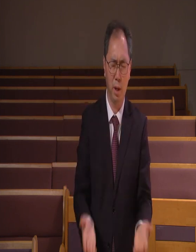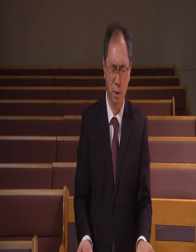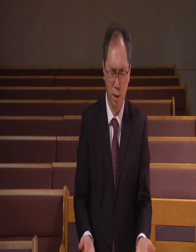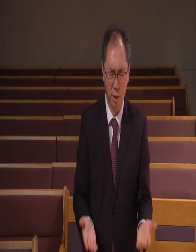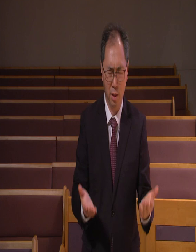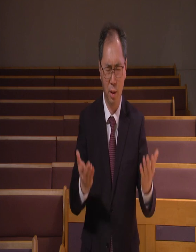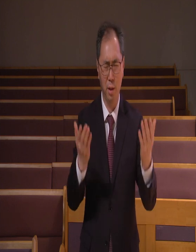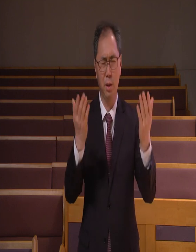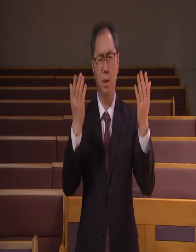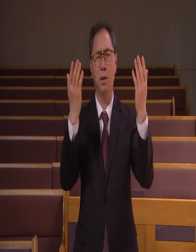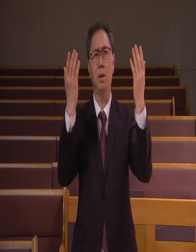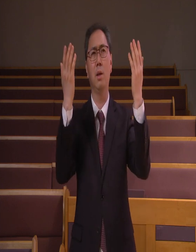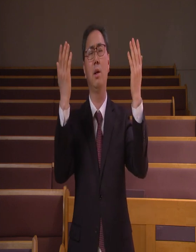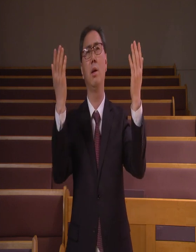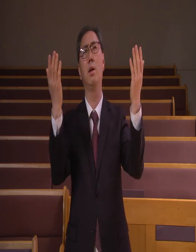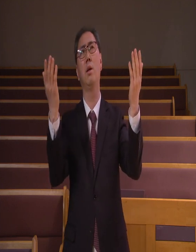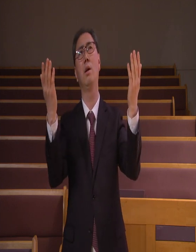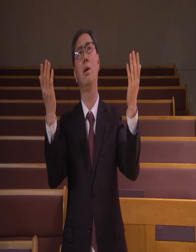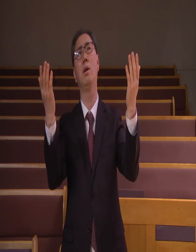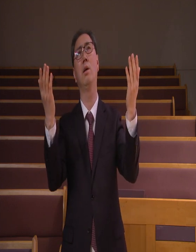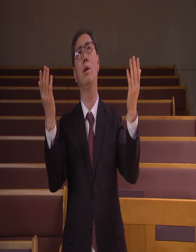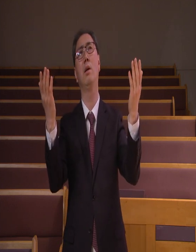눈물로 기도했네.